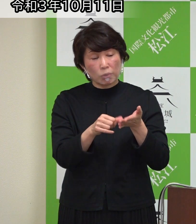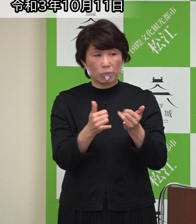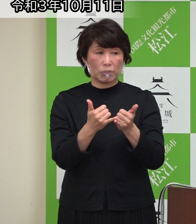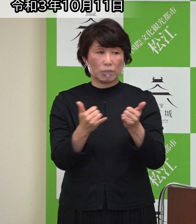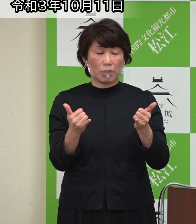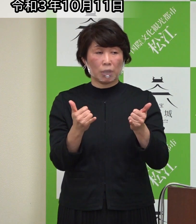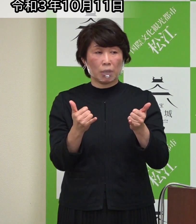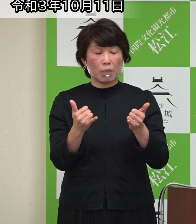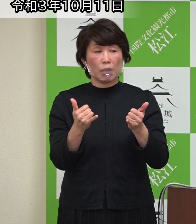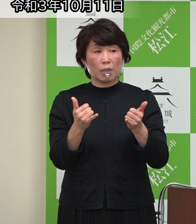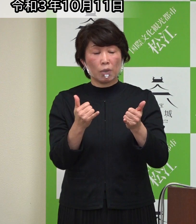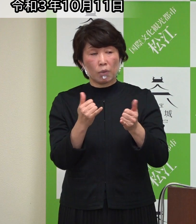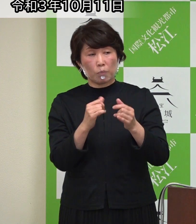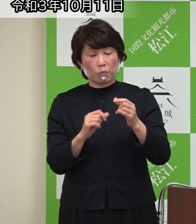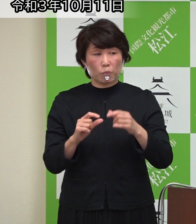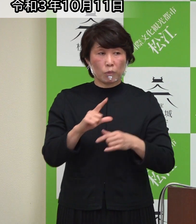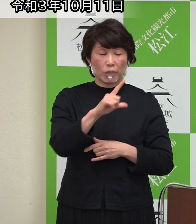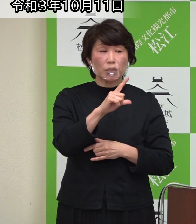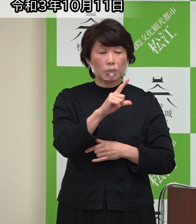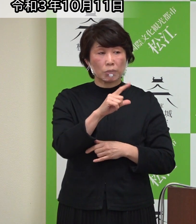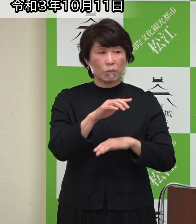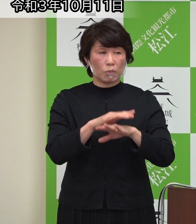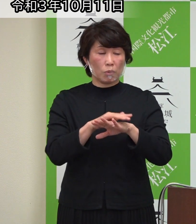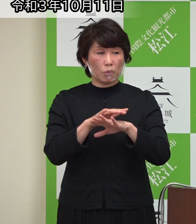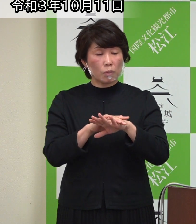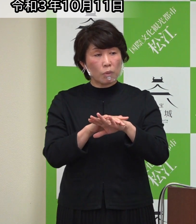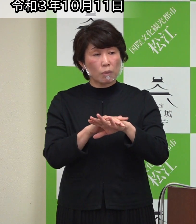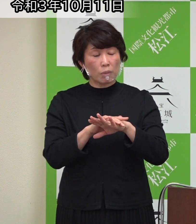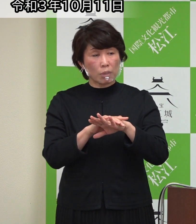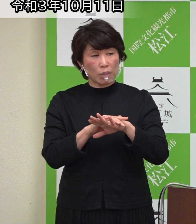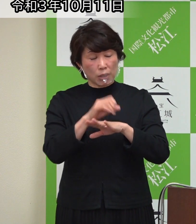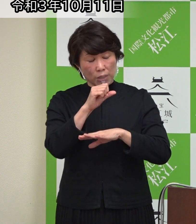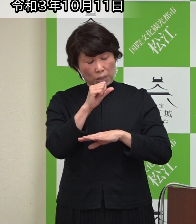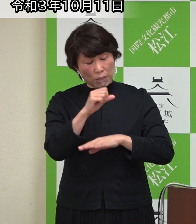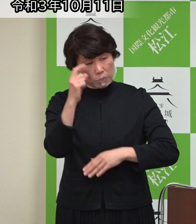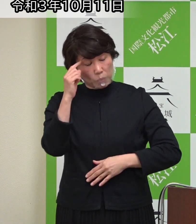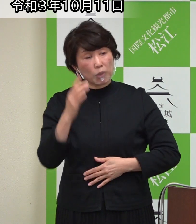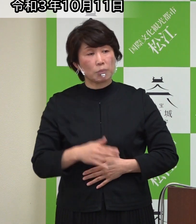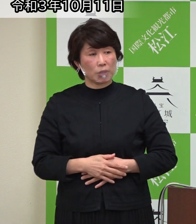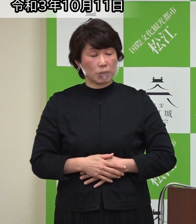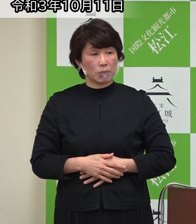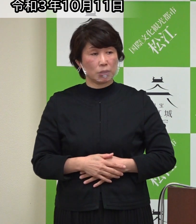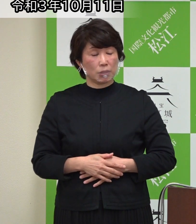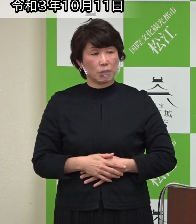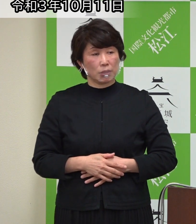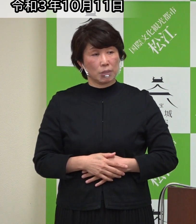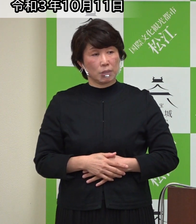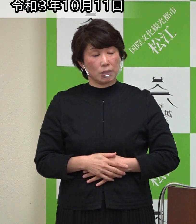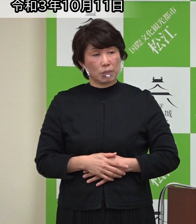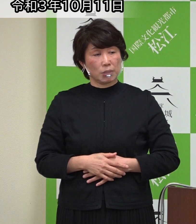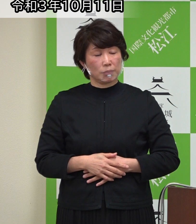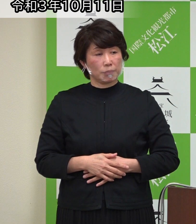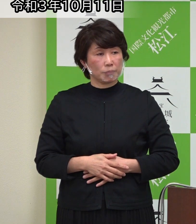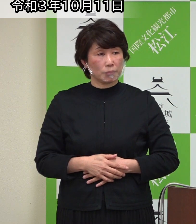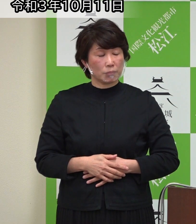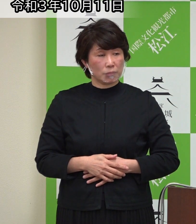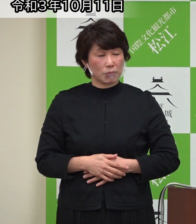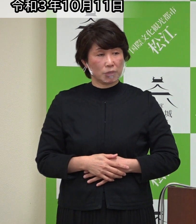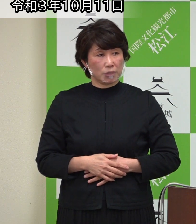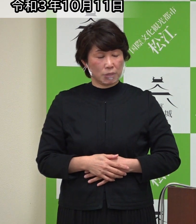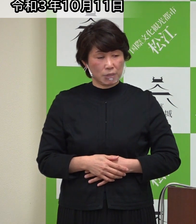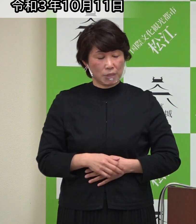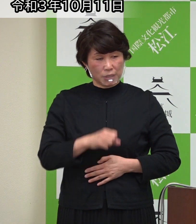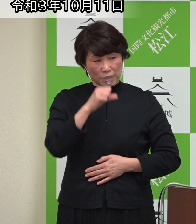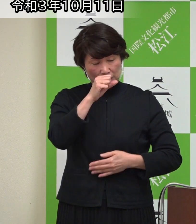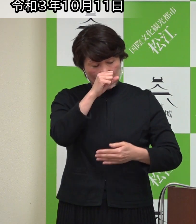じゃないのかなというふうに思っております。 大変貴重なご意見を ありがとうございます。すいません、甘い気を言って